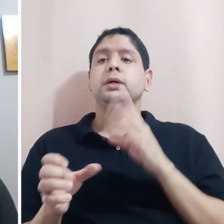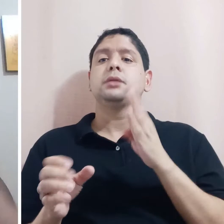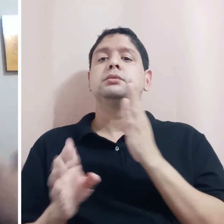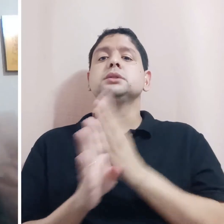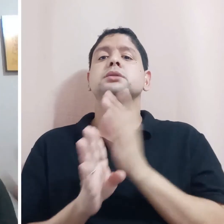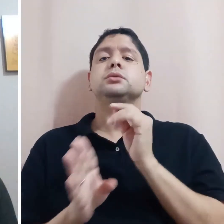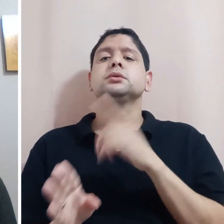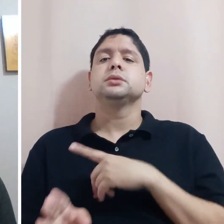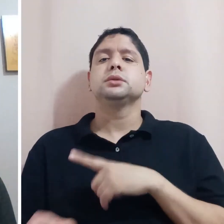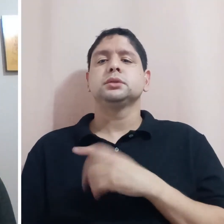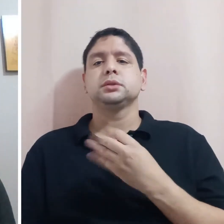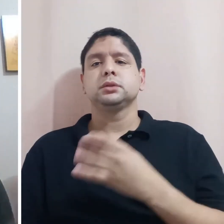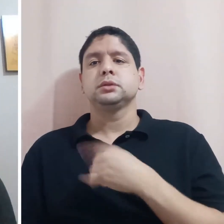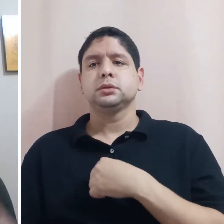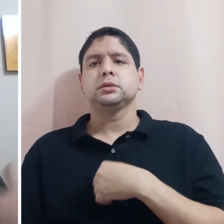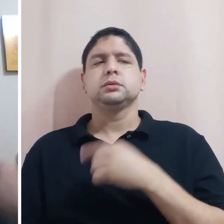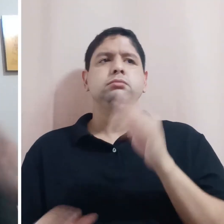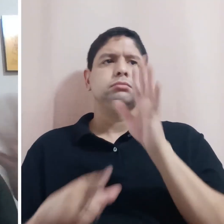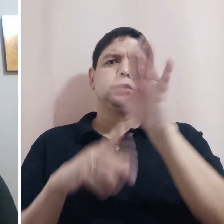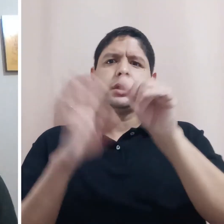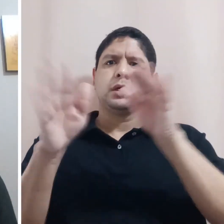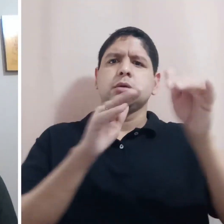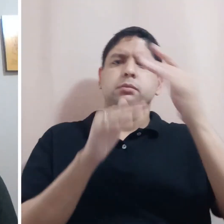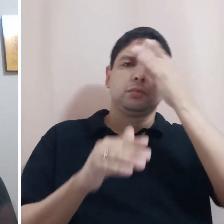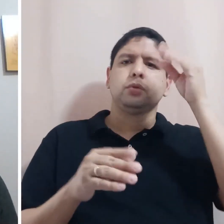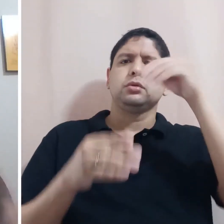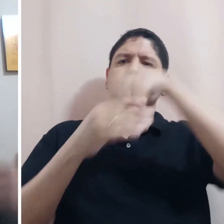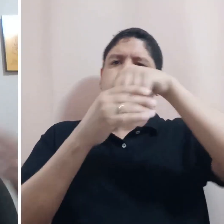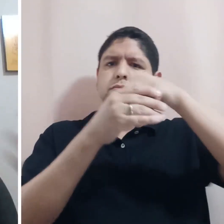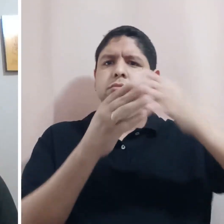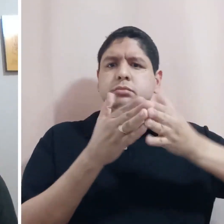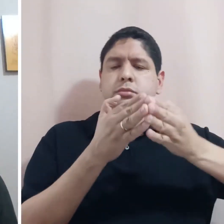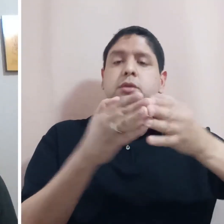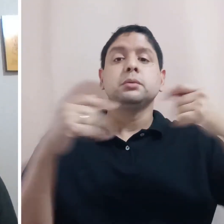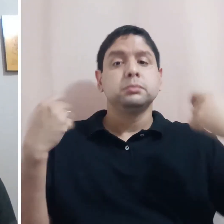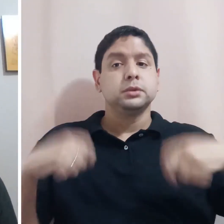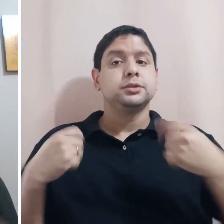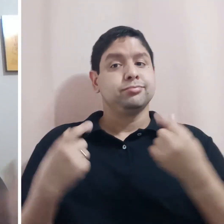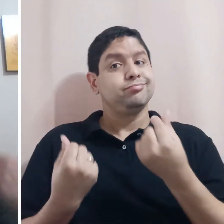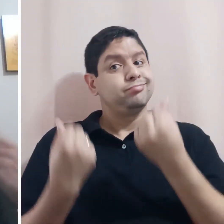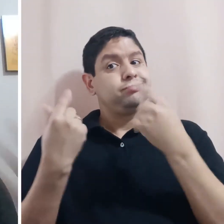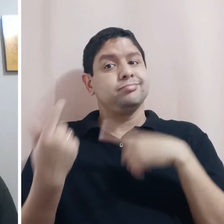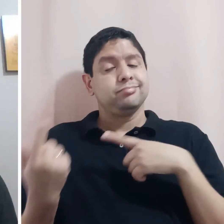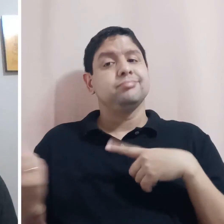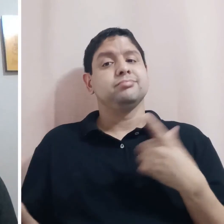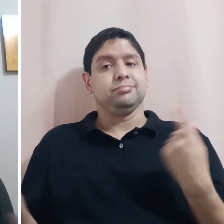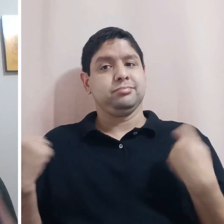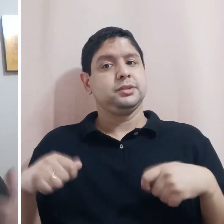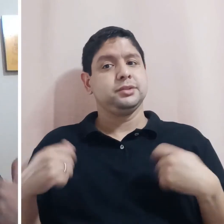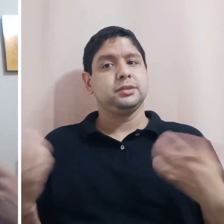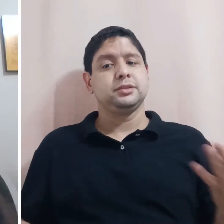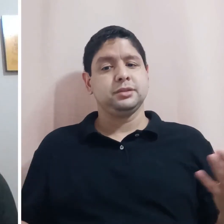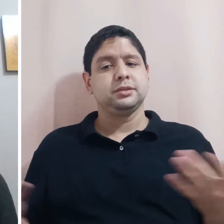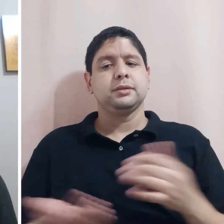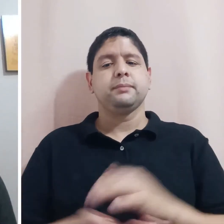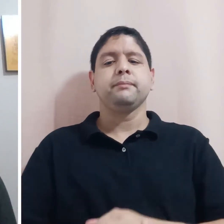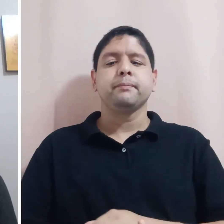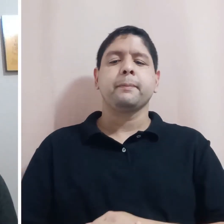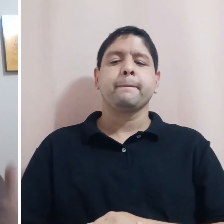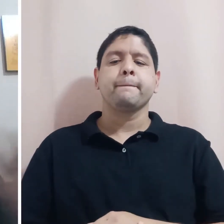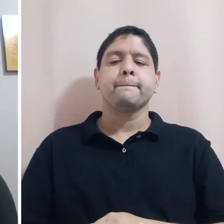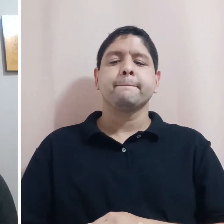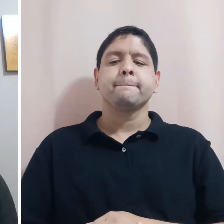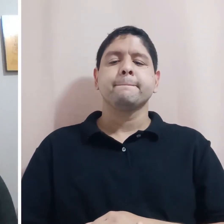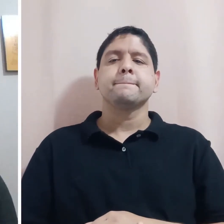elas poderiam ter muito lucro depois, mas para construir os navios, para contratar os marinheiros, colocar comida a bordo, tudo isso